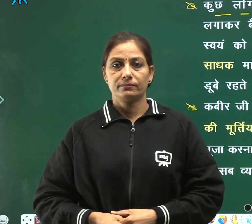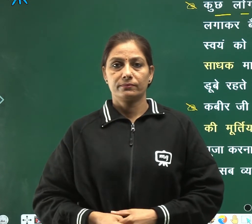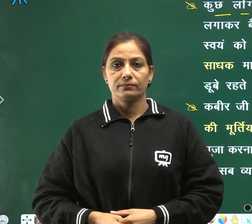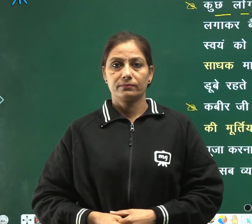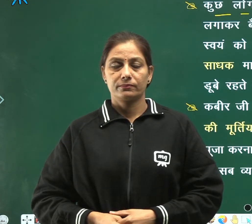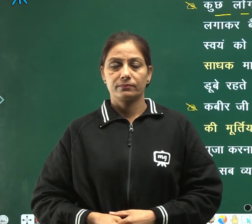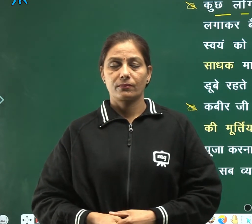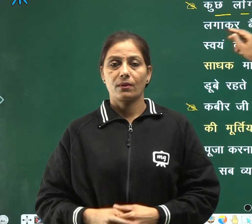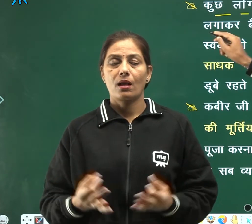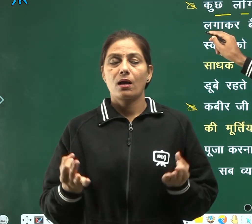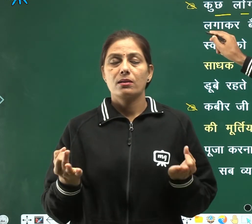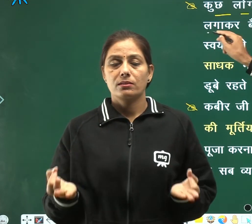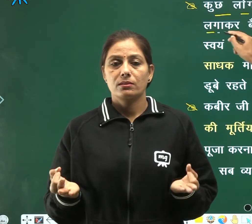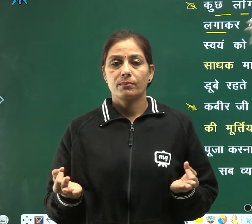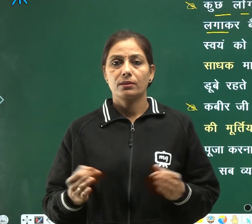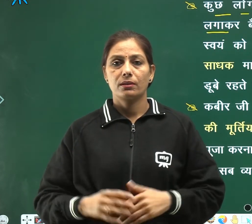आसन समाधि लगाकर